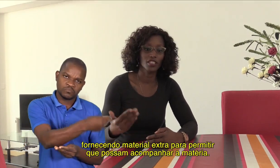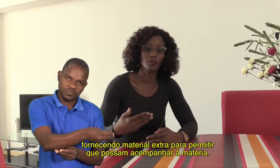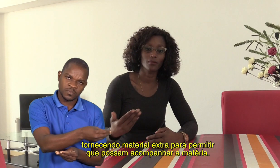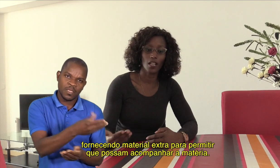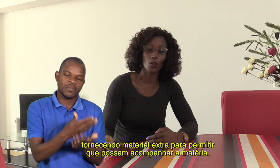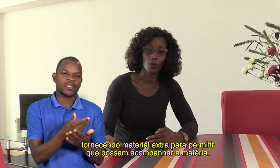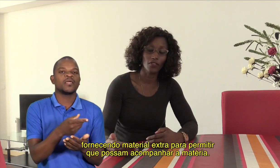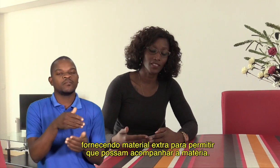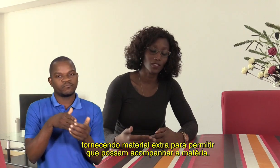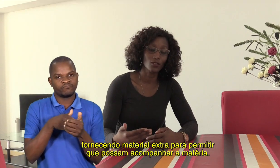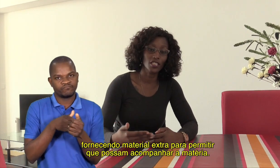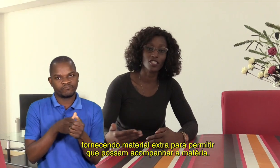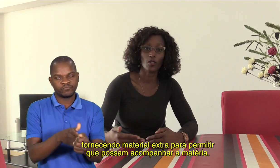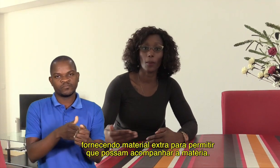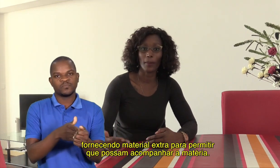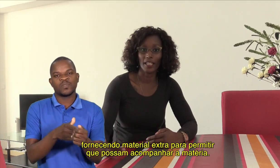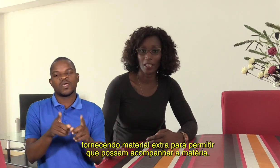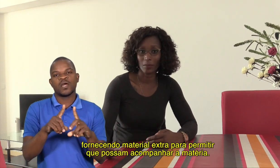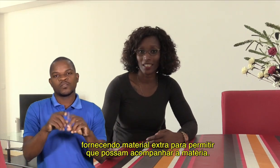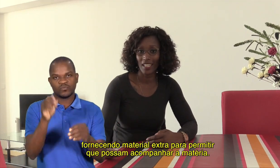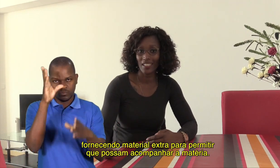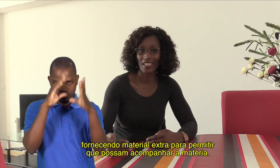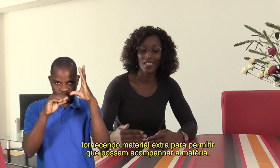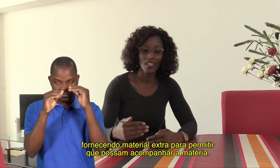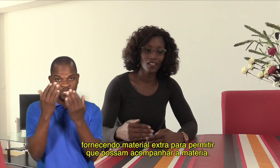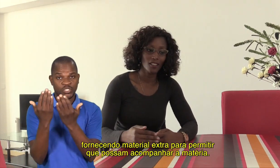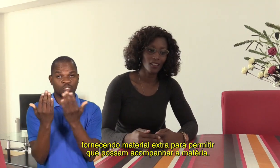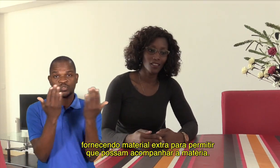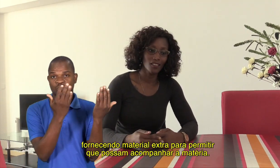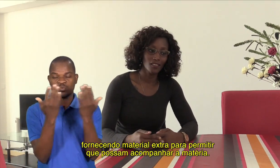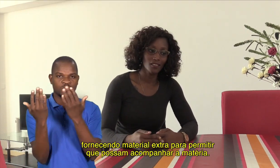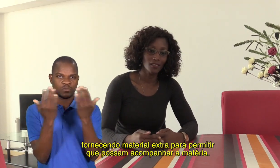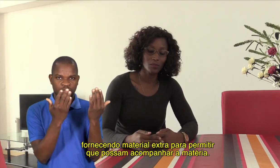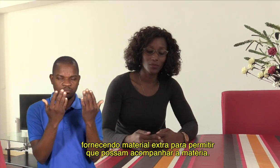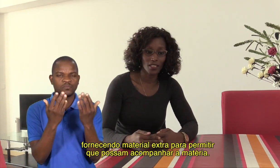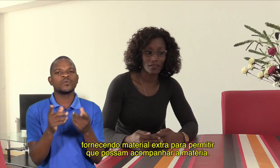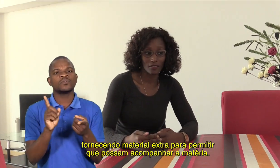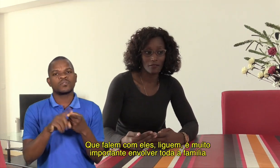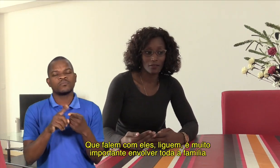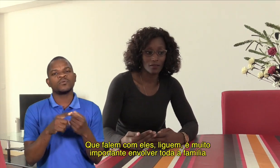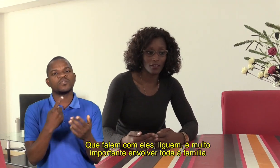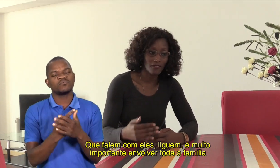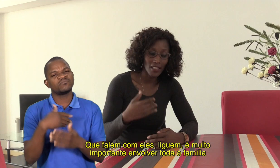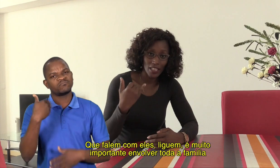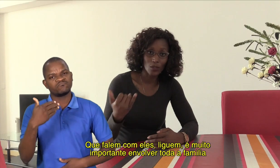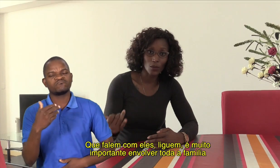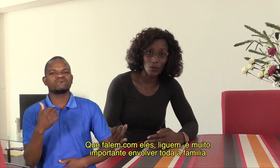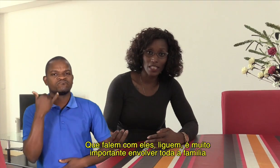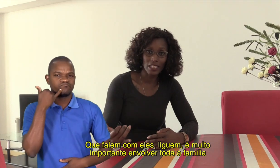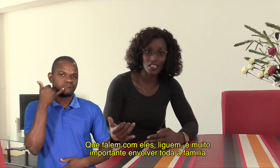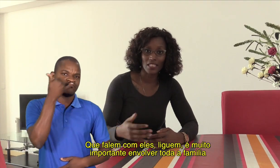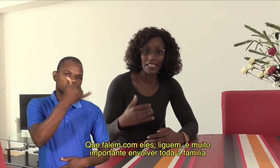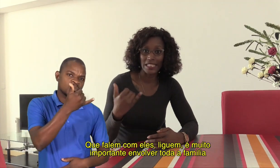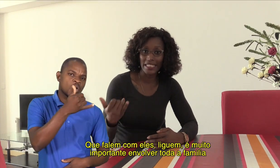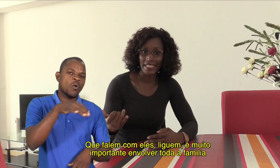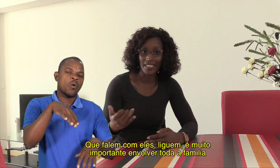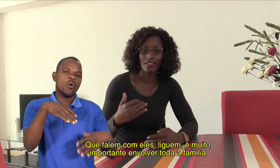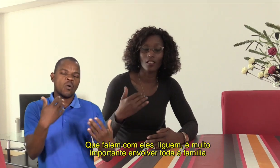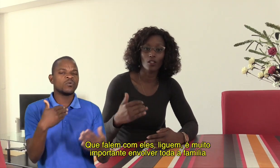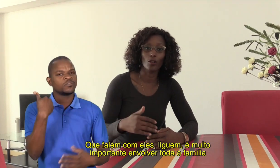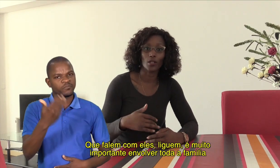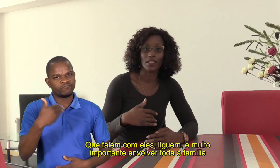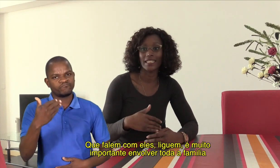para poder fazer com que eles acompanhem a matéria que falem com eles que